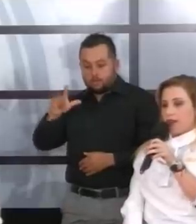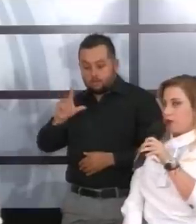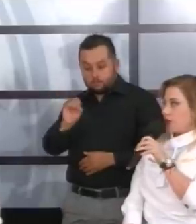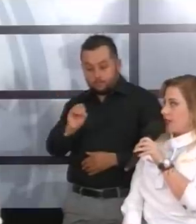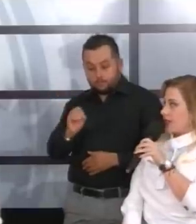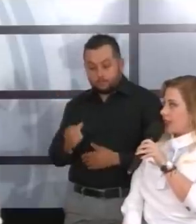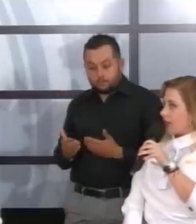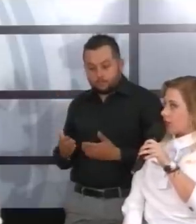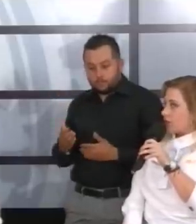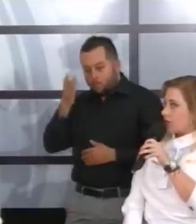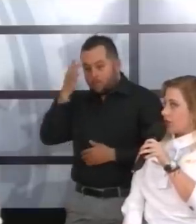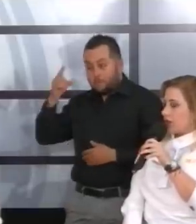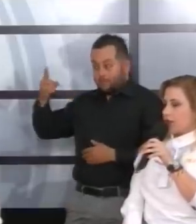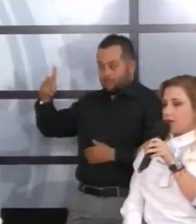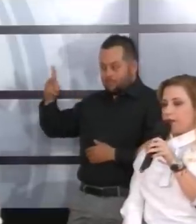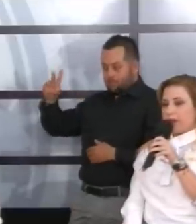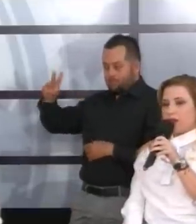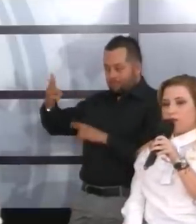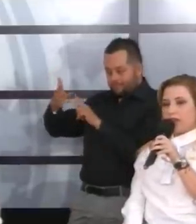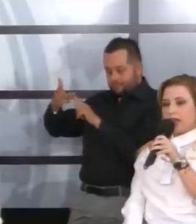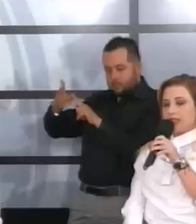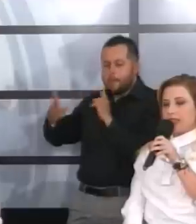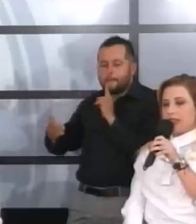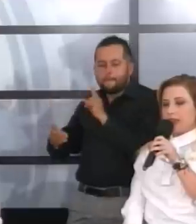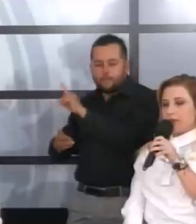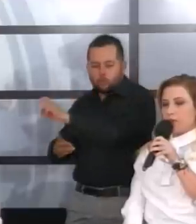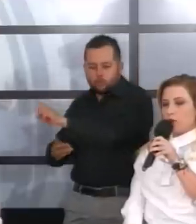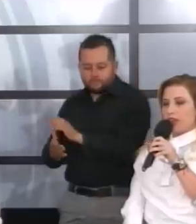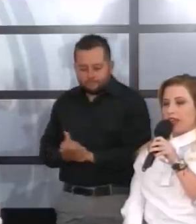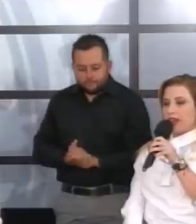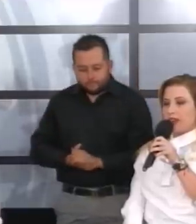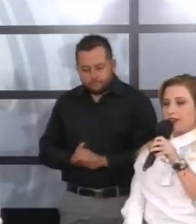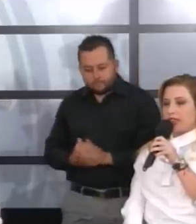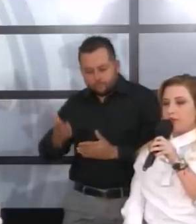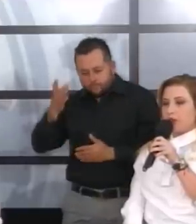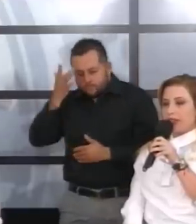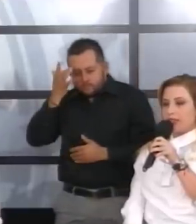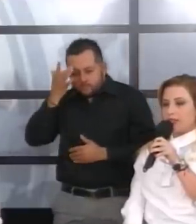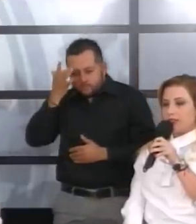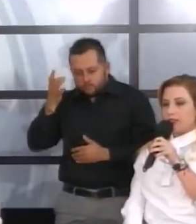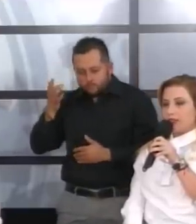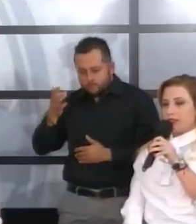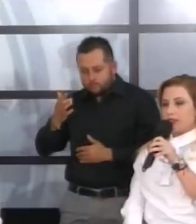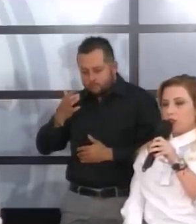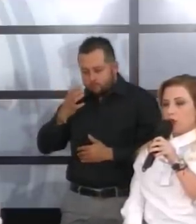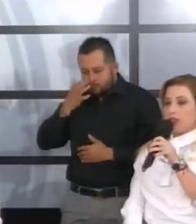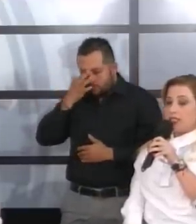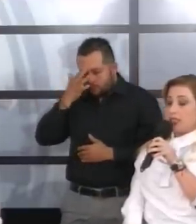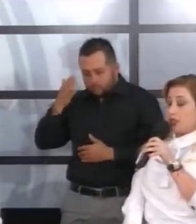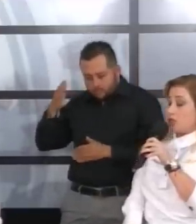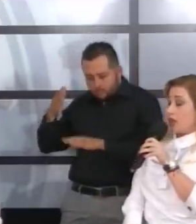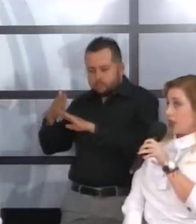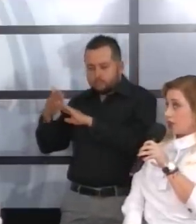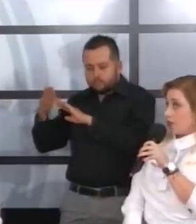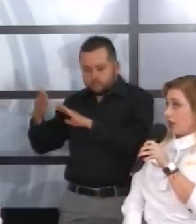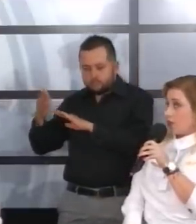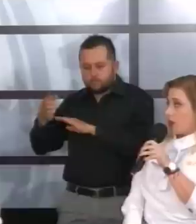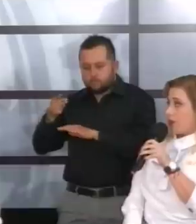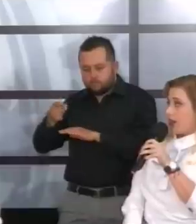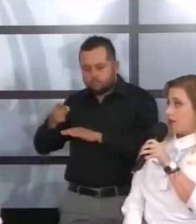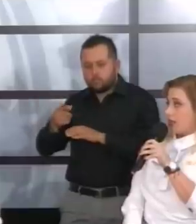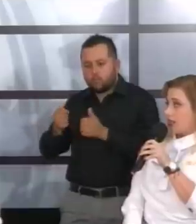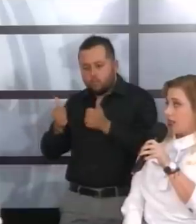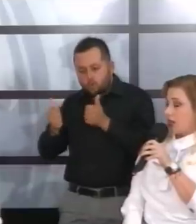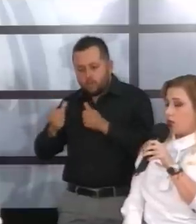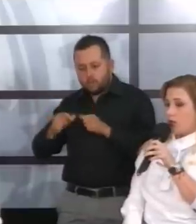porque íbamos de terceros. Mi pregunta es la siguiente: ¿por qué después, donde ella ha sido una lectorera, una